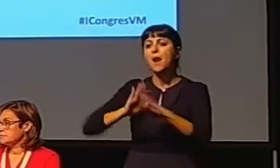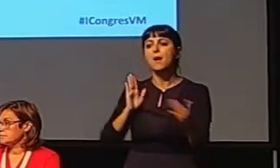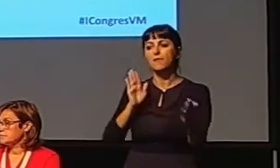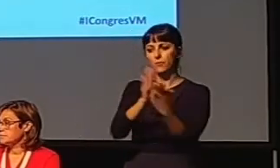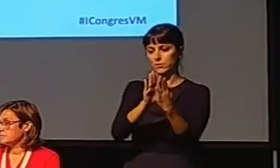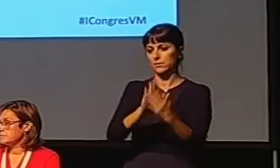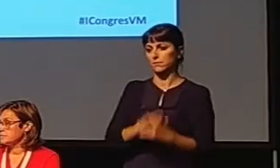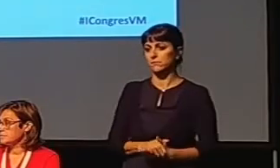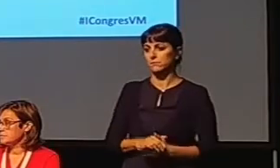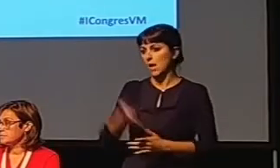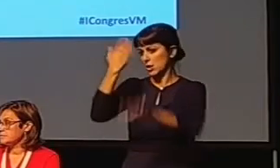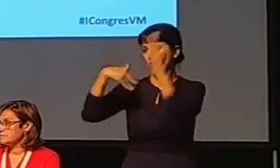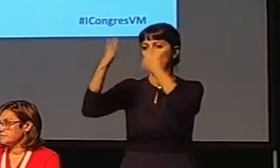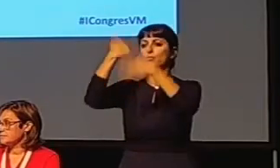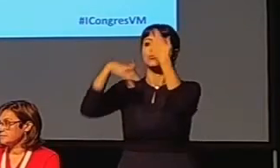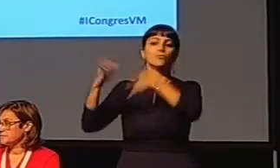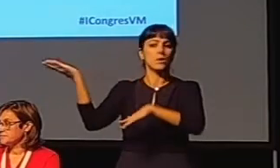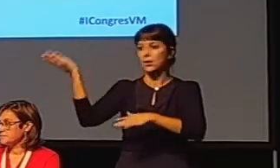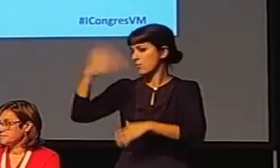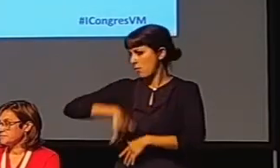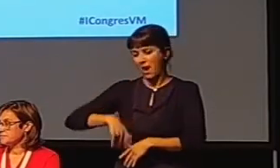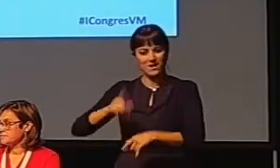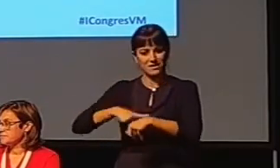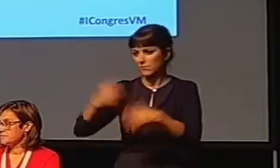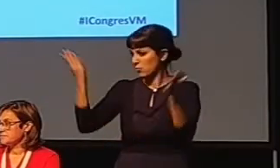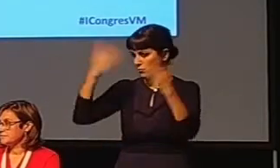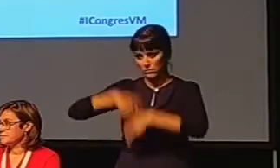No teniu més excuses, no teniu més temps.